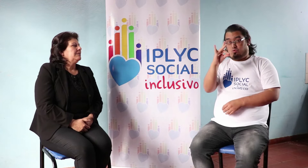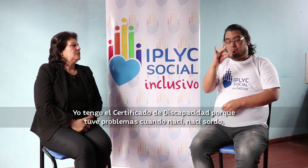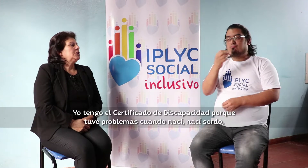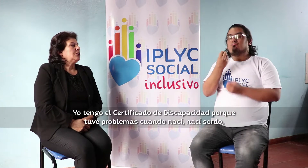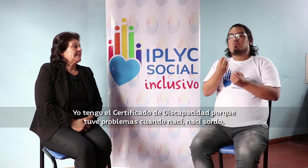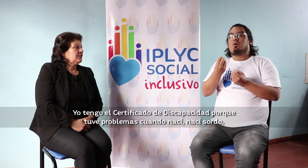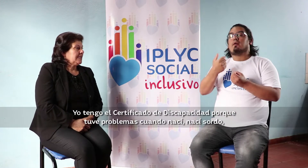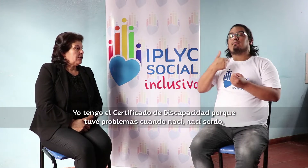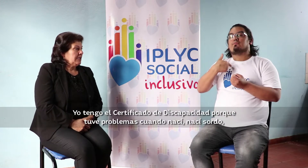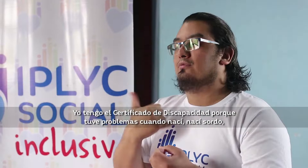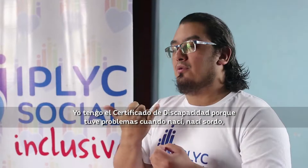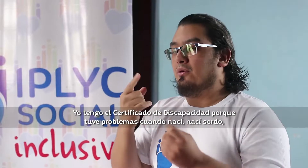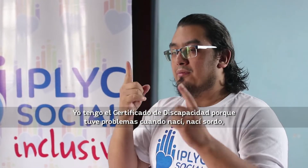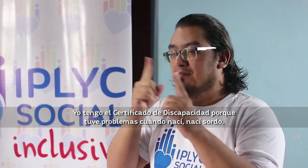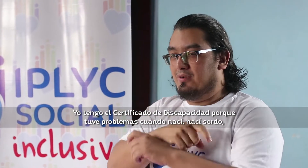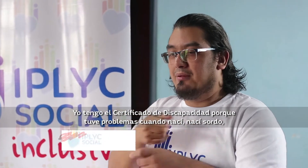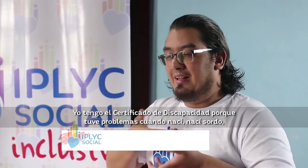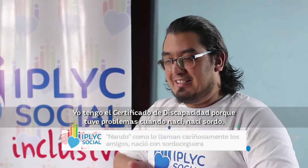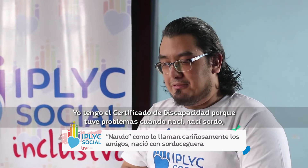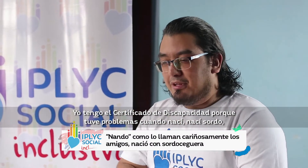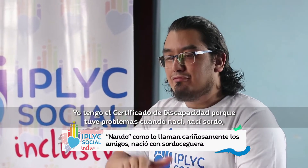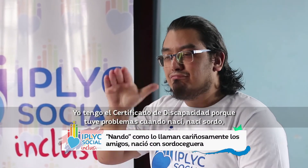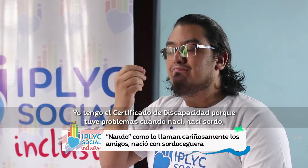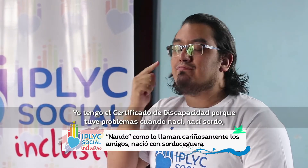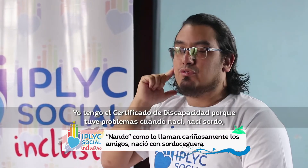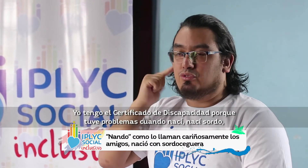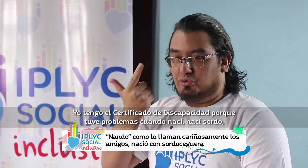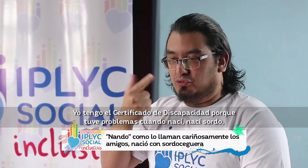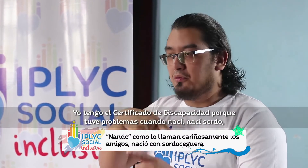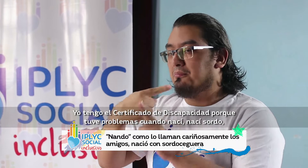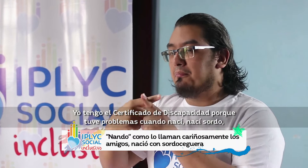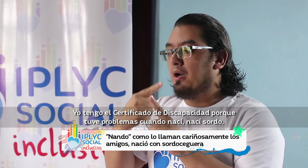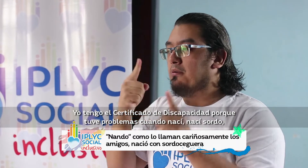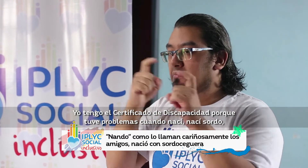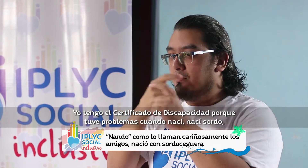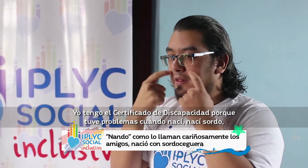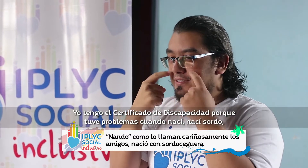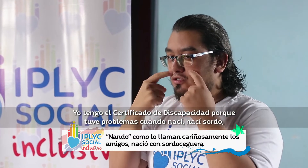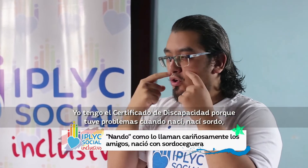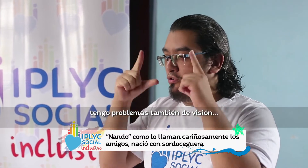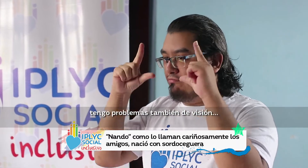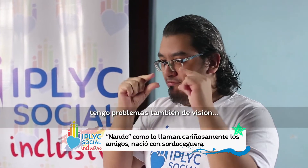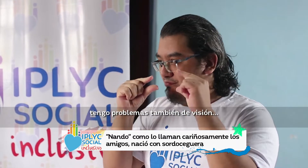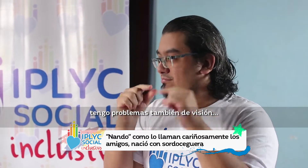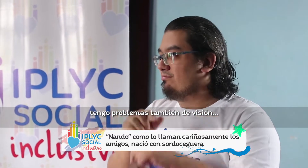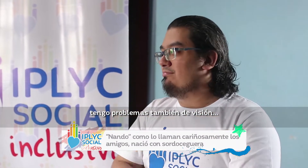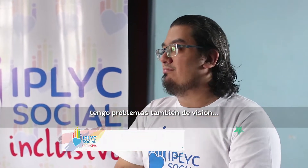Yo tengo el certificado de discapacidad, ¿por qué? Porque tuve problemas cuando nací sordo, tengo problemas también de visión.